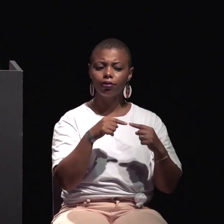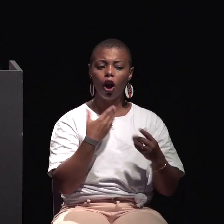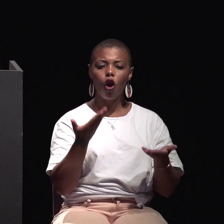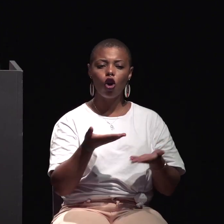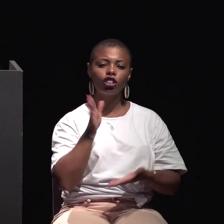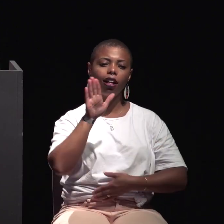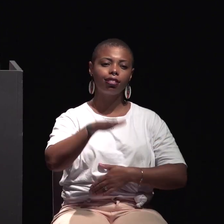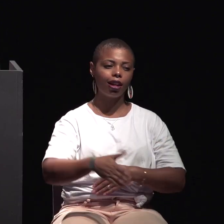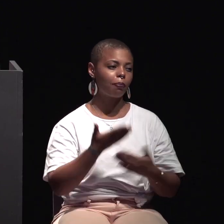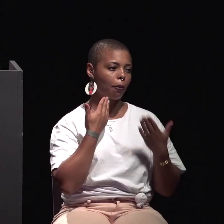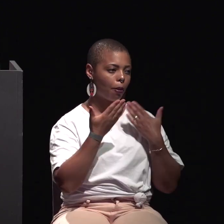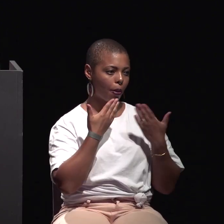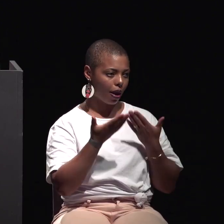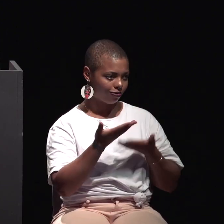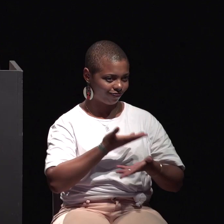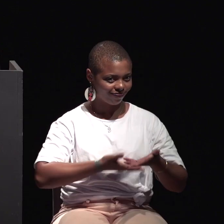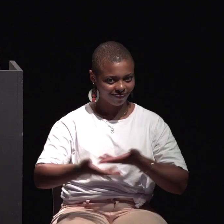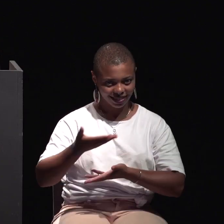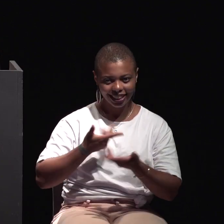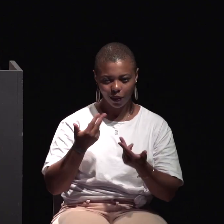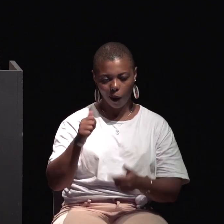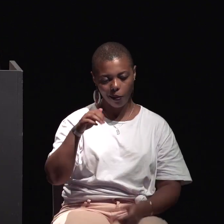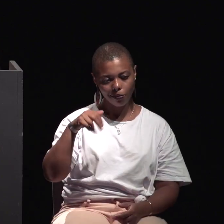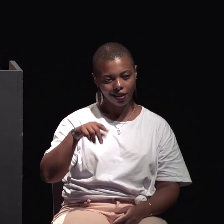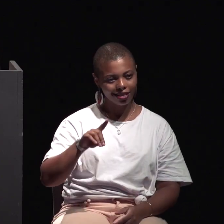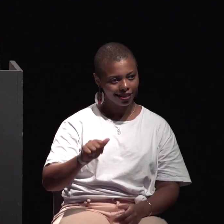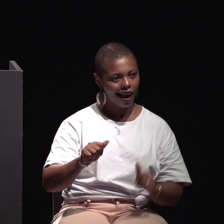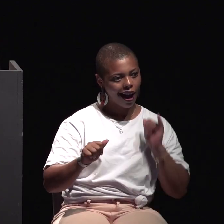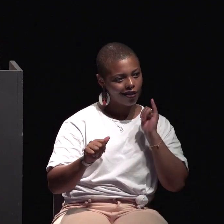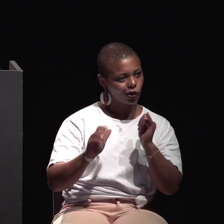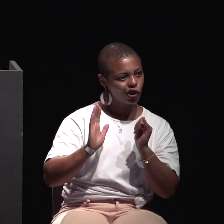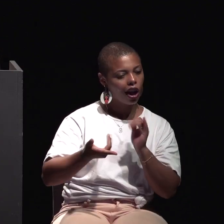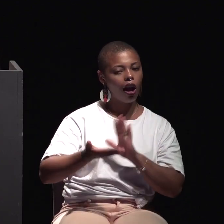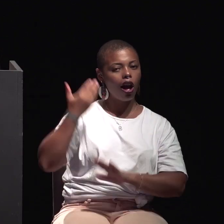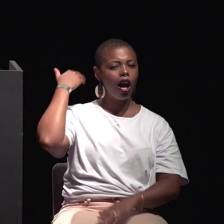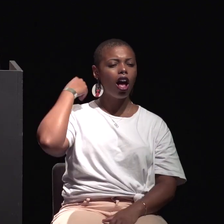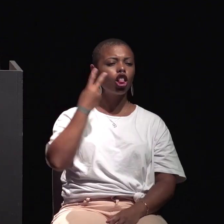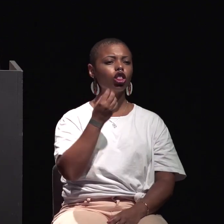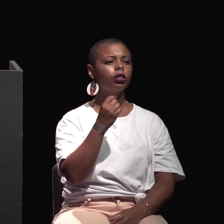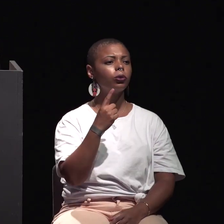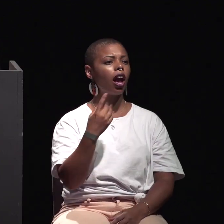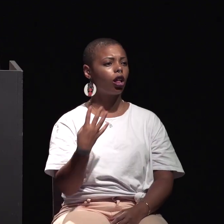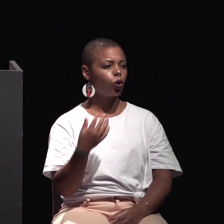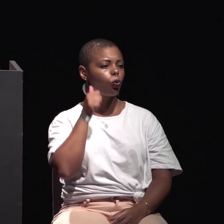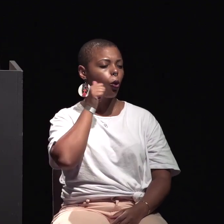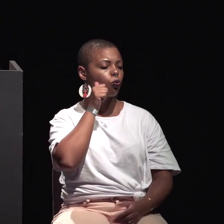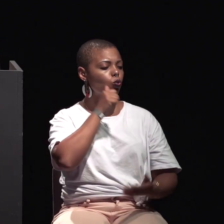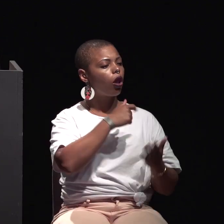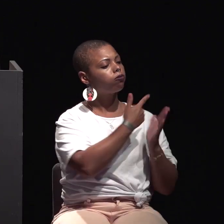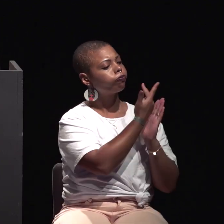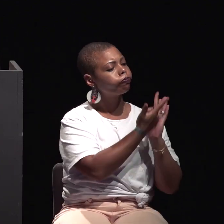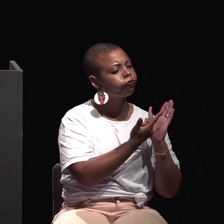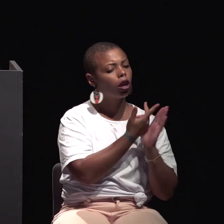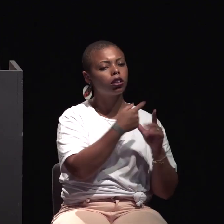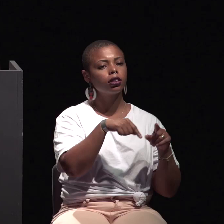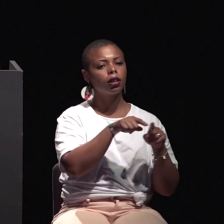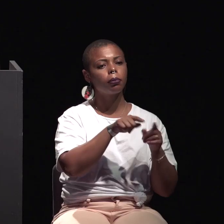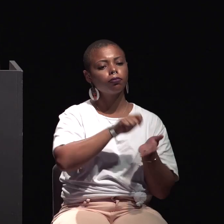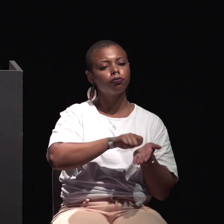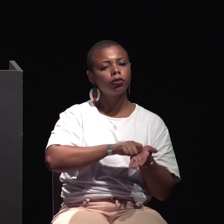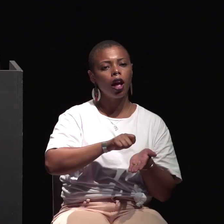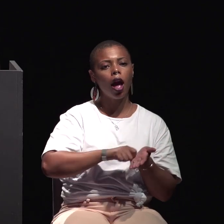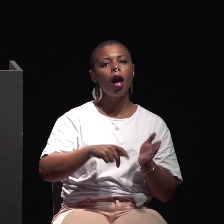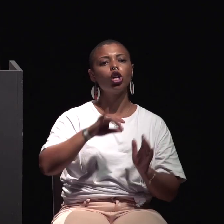tarde. Como a Amanda já falou, em 2014, uma ilustradora e autora inglesa, a